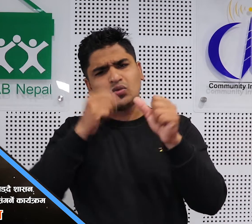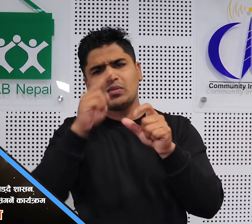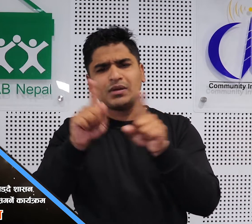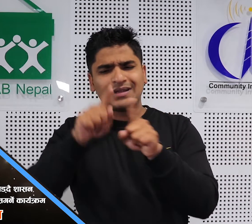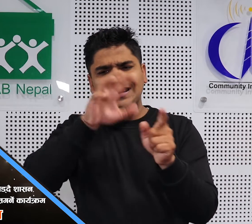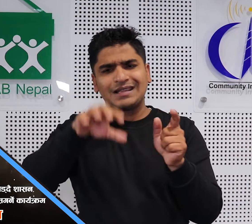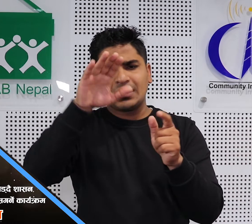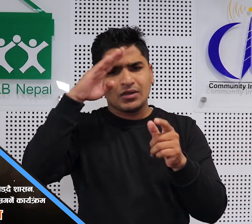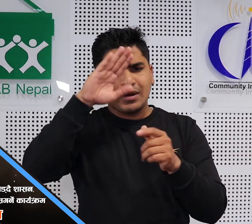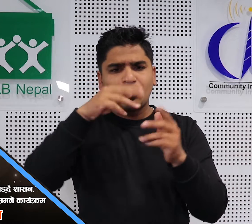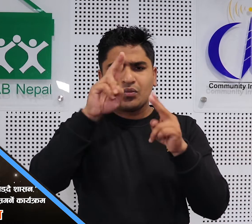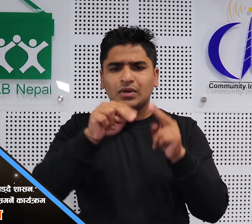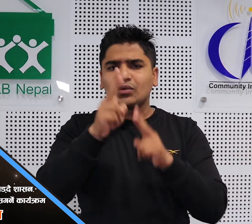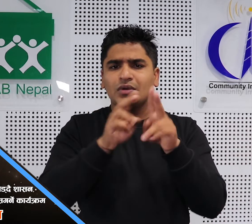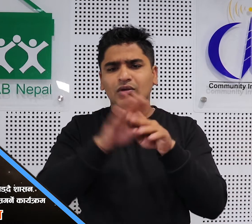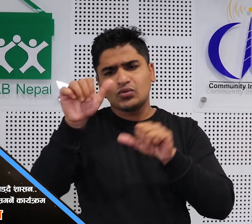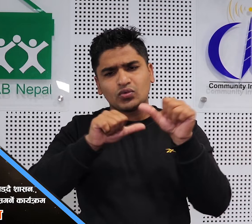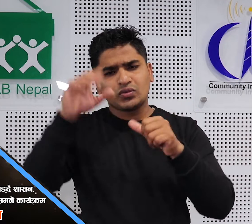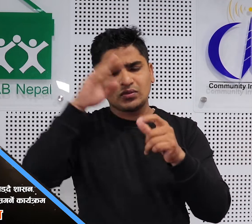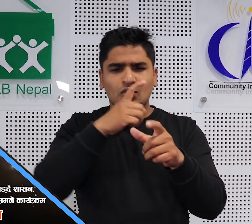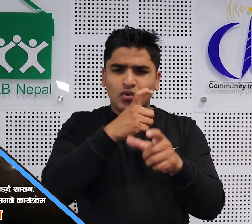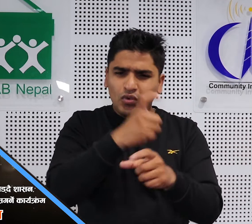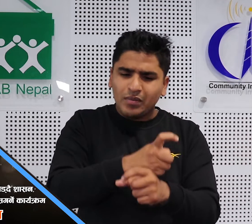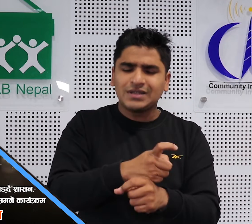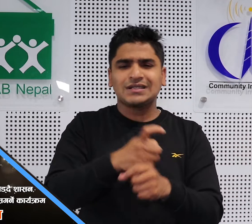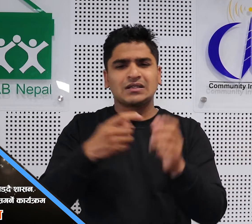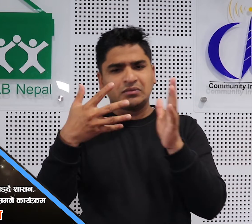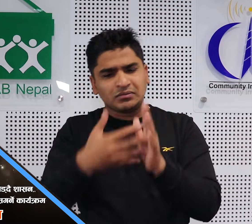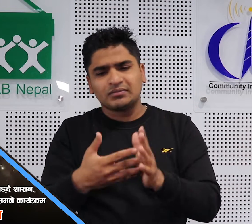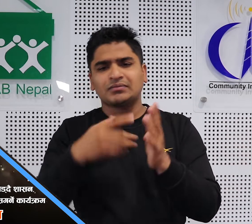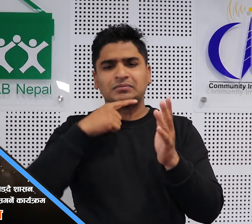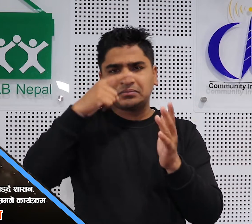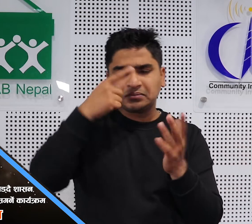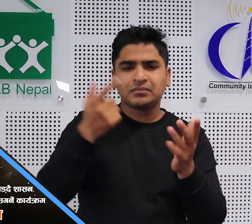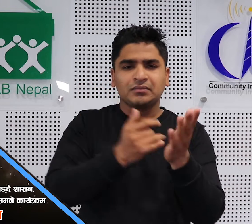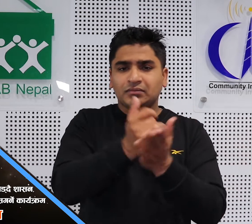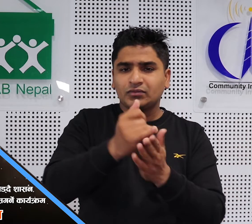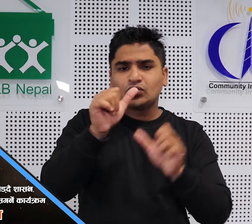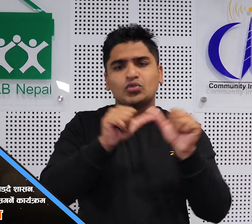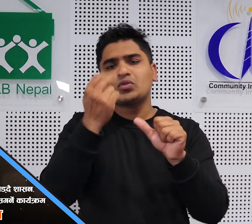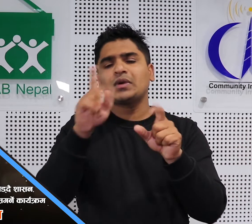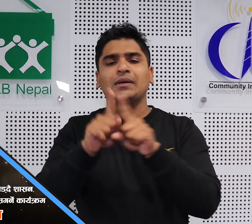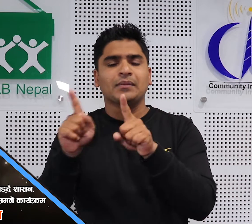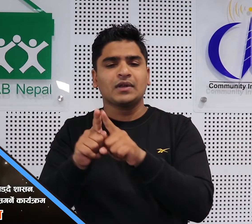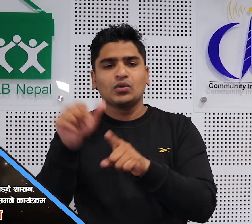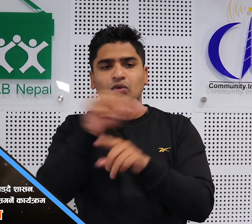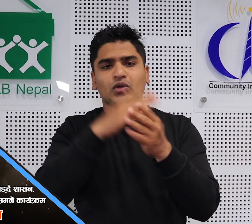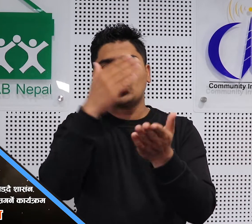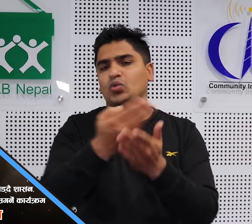आउनुपर्ने कुराहरू जुनसुकै सरकार कङ्ग्रेस होस् राप्रपा होस् वा माओवादी होस् स्थानीय तहमा दिनुपर्ने कुराहरू तिनीहरूले रोक्नु हुँदैन, दिनुपर्छ।